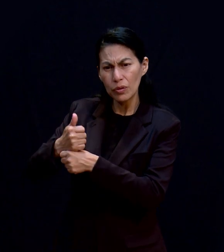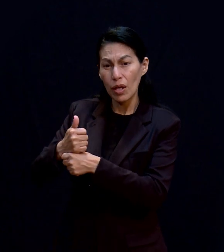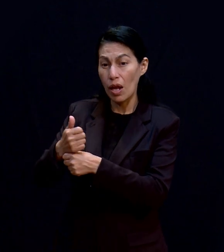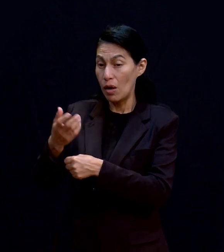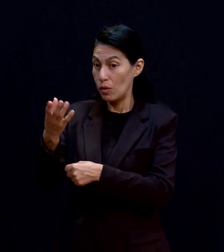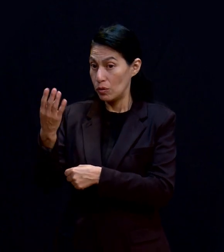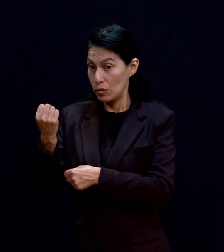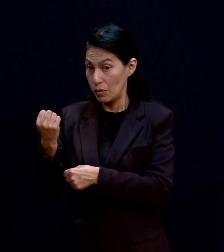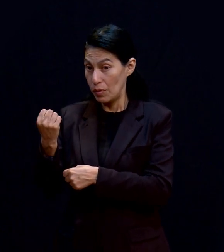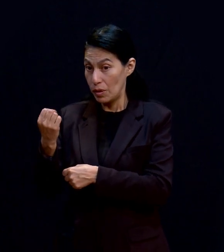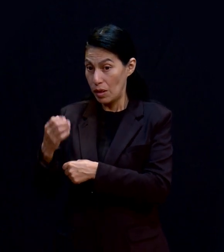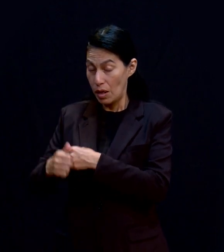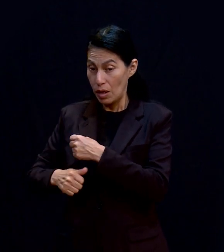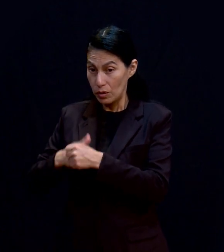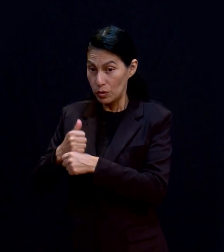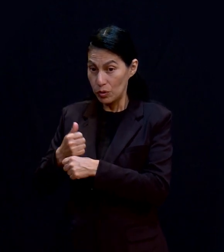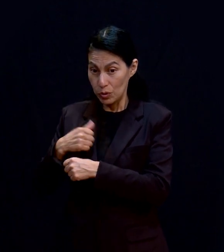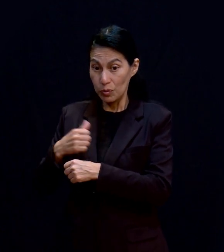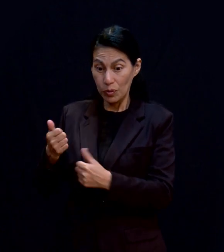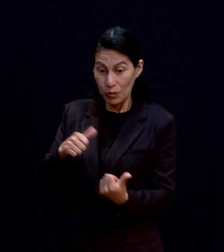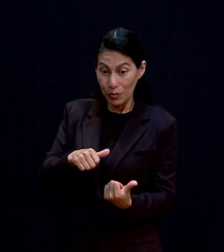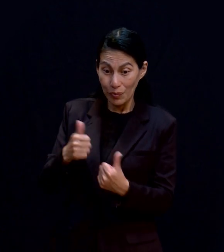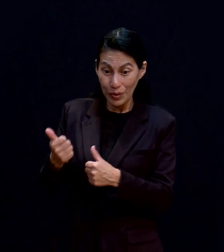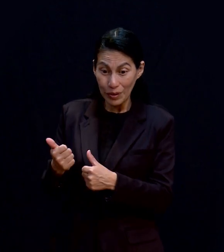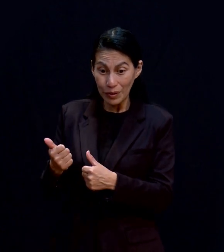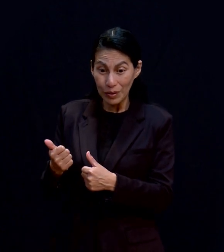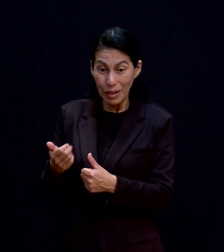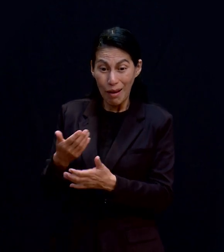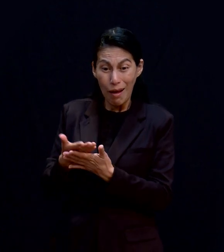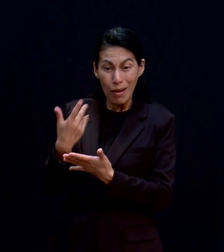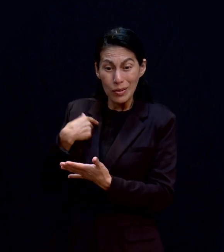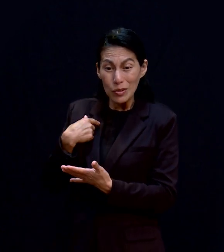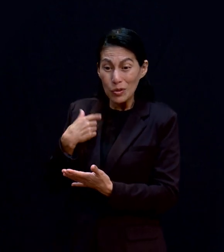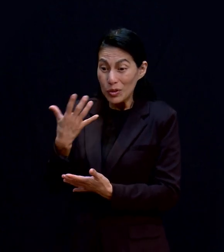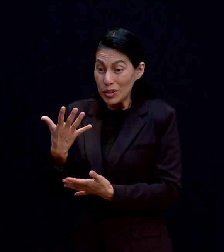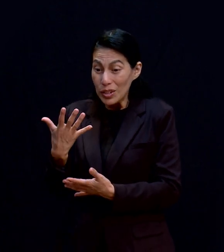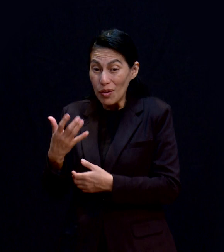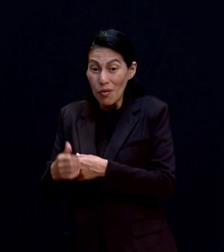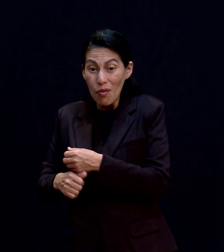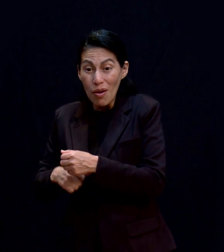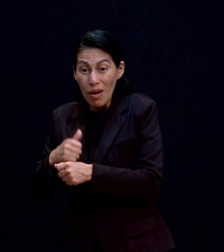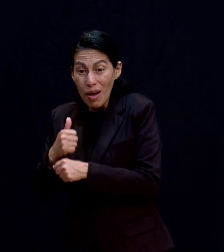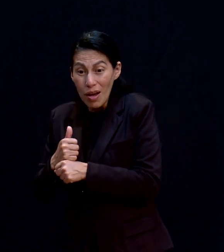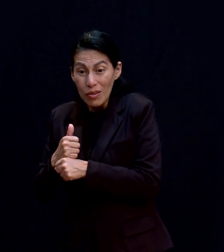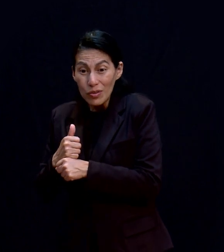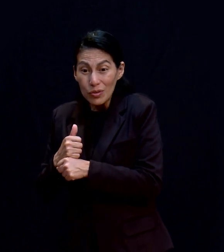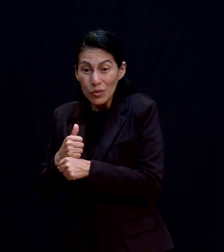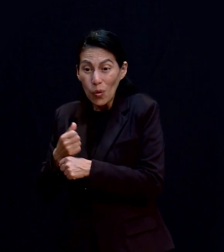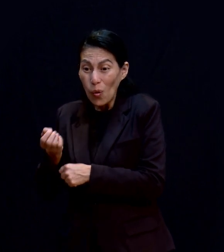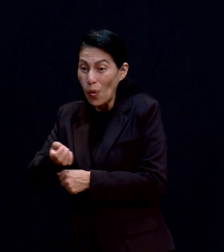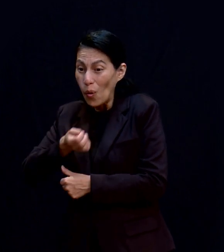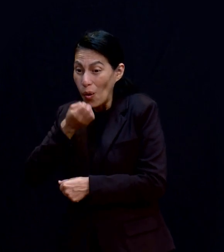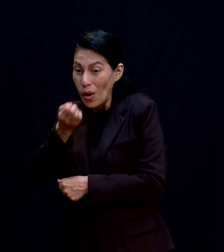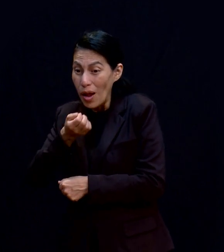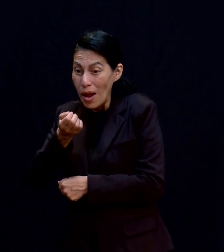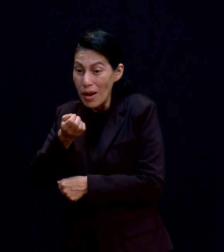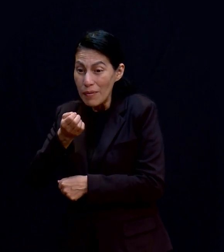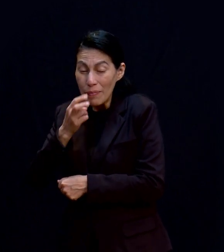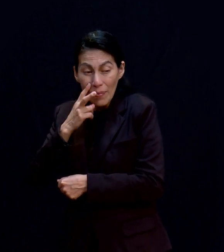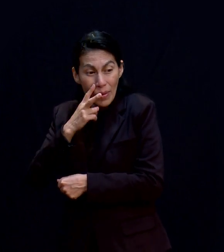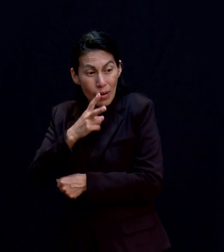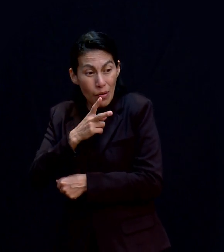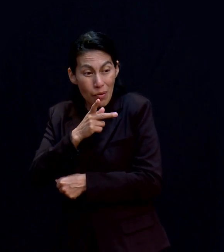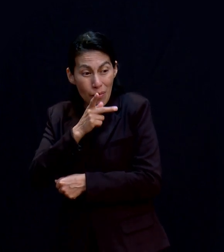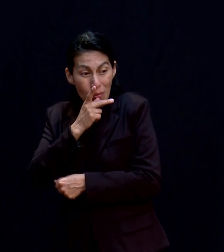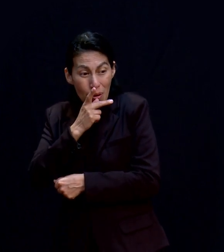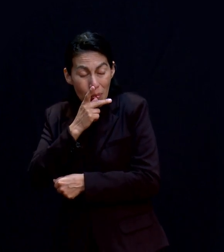pero todo esto fue cinco años antes entonces imagínense la importancia que tiene para